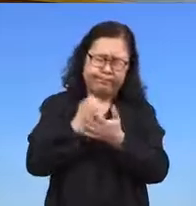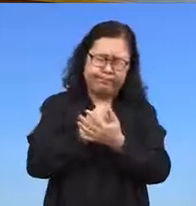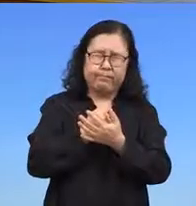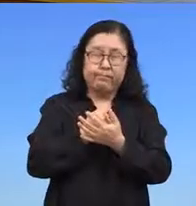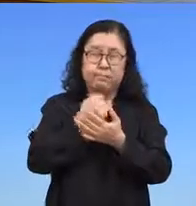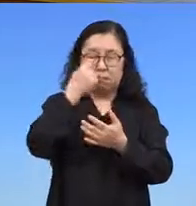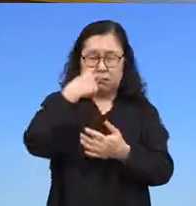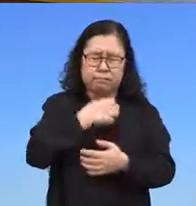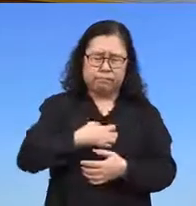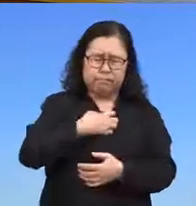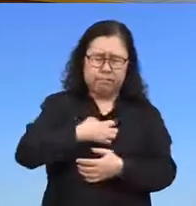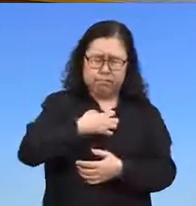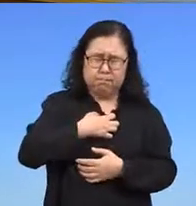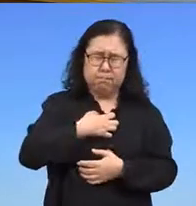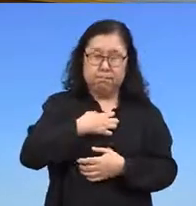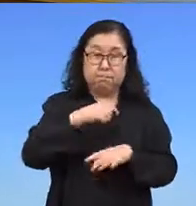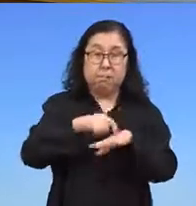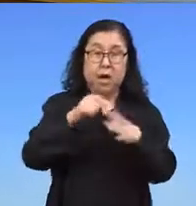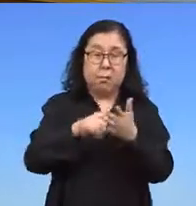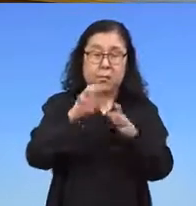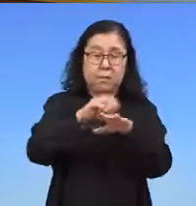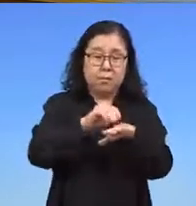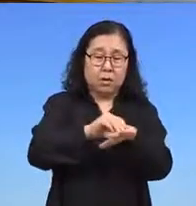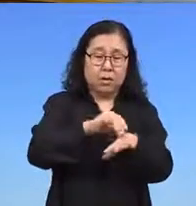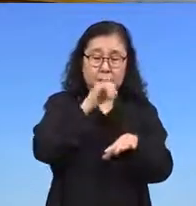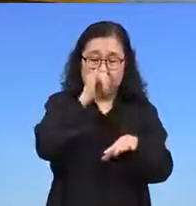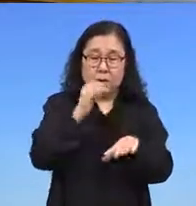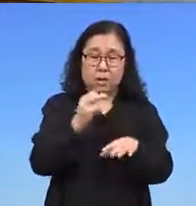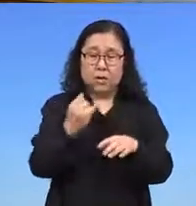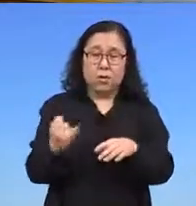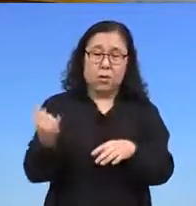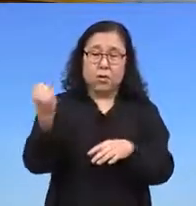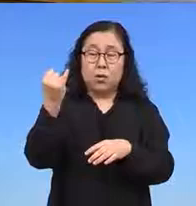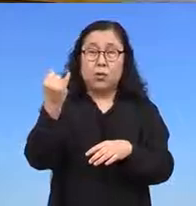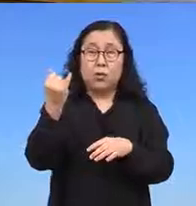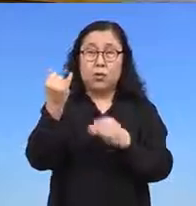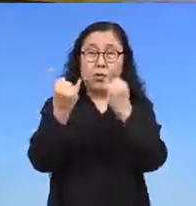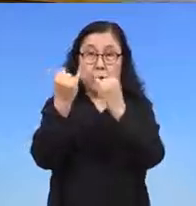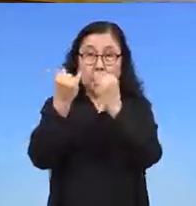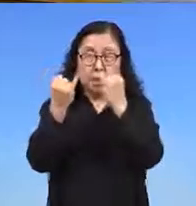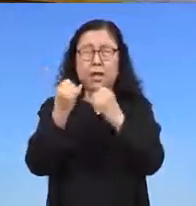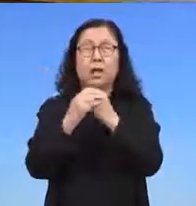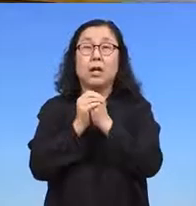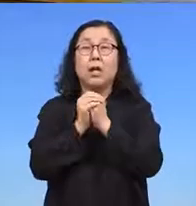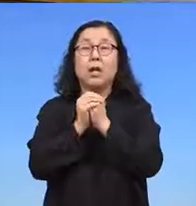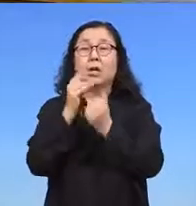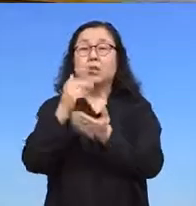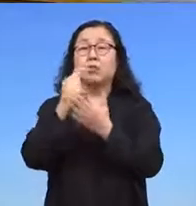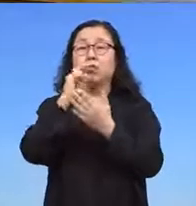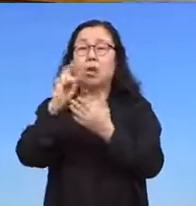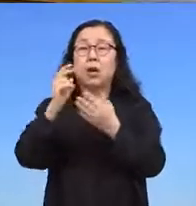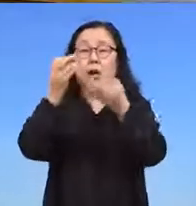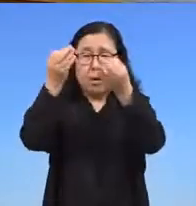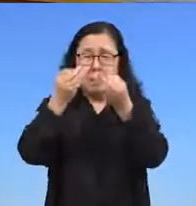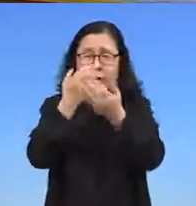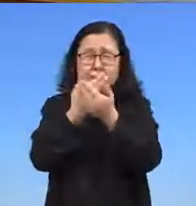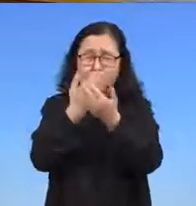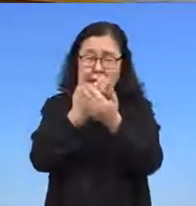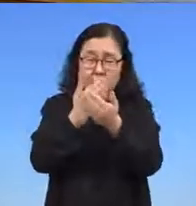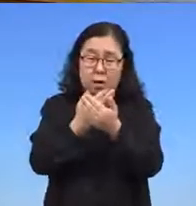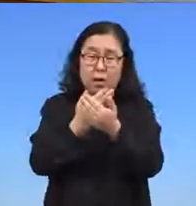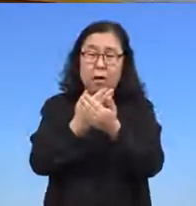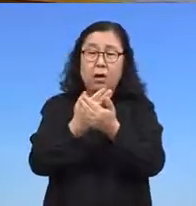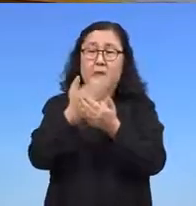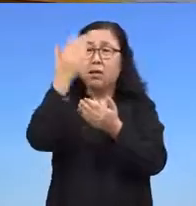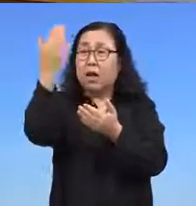섭섭한 마음은요, 오늘 본문 3절에서도 묻어 나와 있습니다. 이에 그 누이들이 예수께 사람을 보내어 이르되 주여